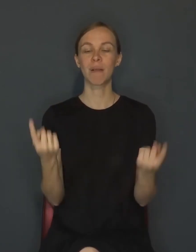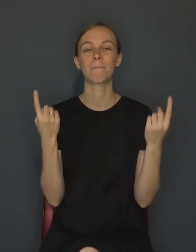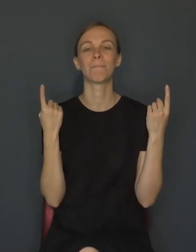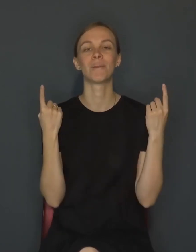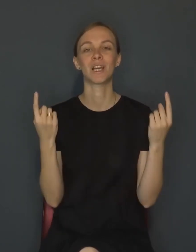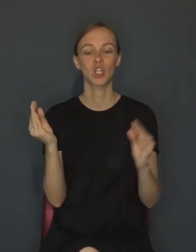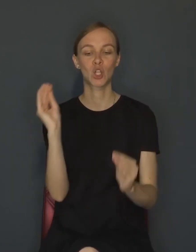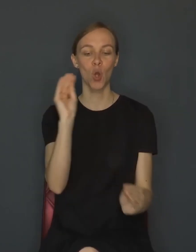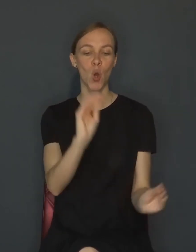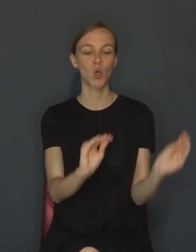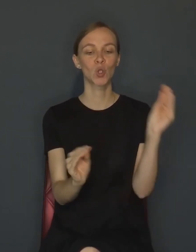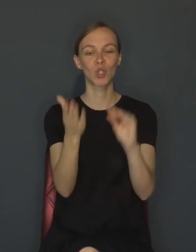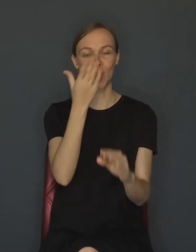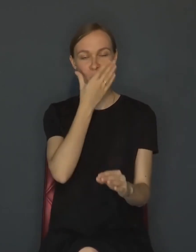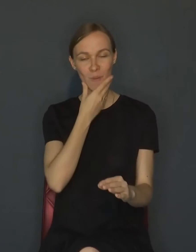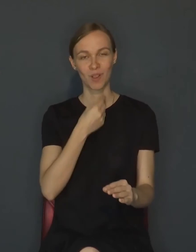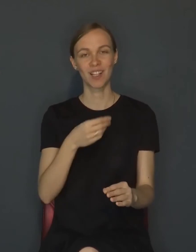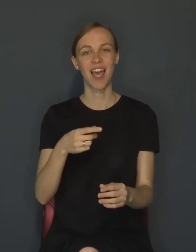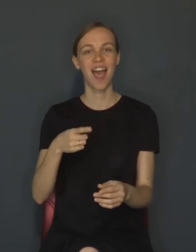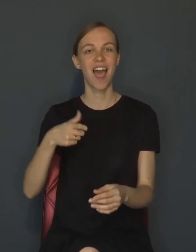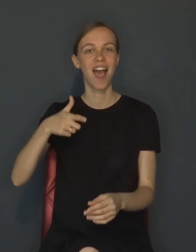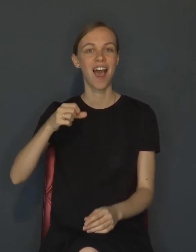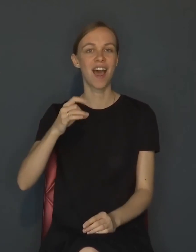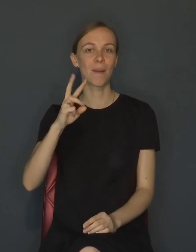гармата, датована